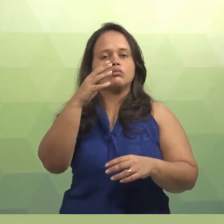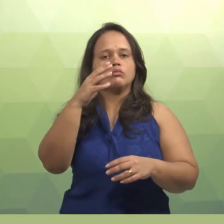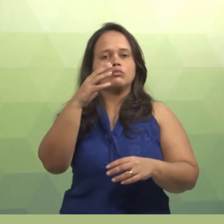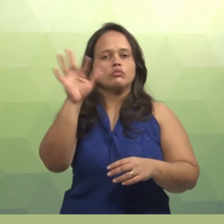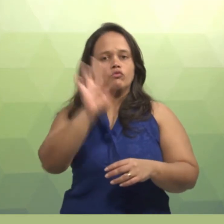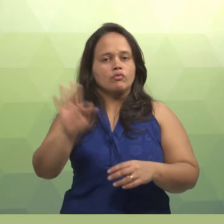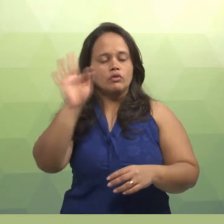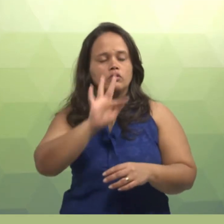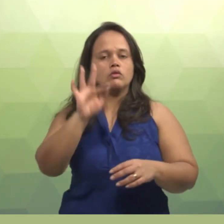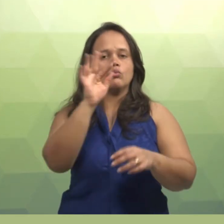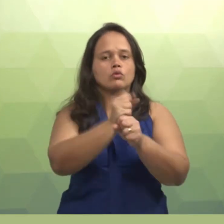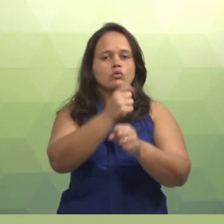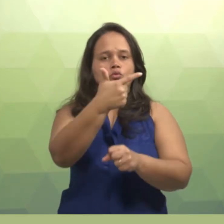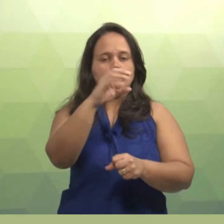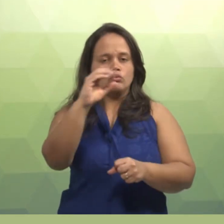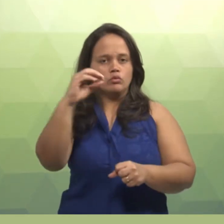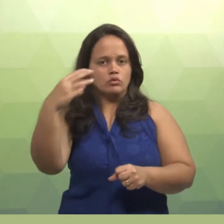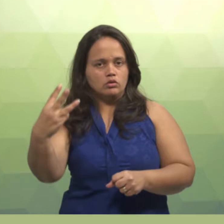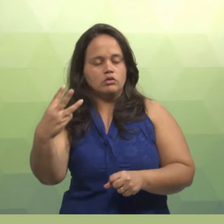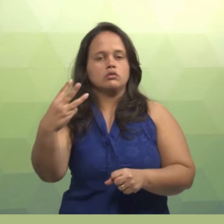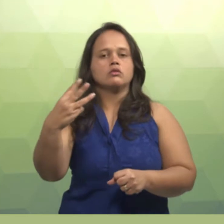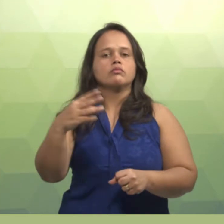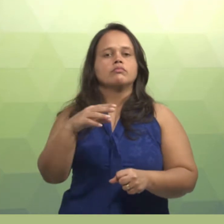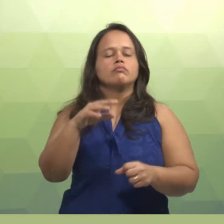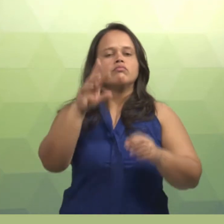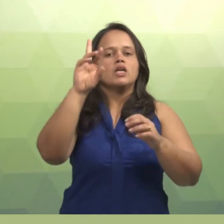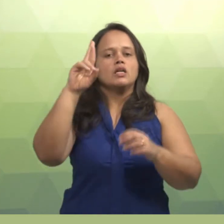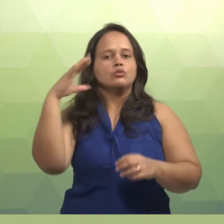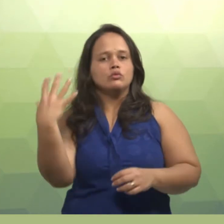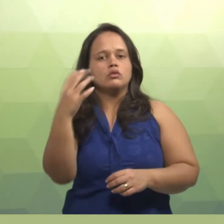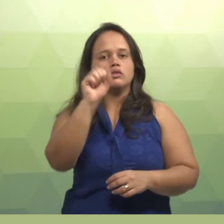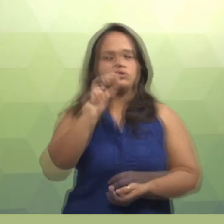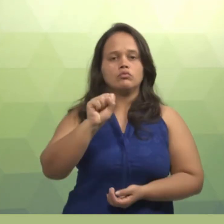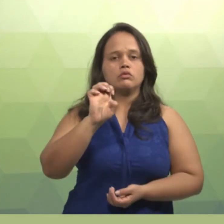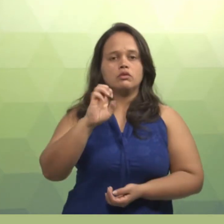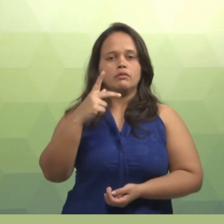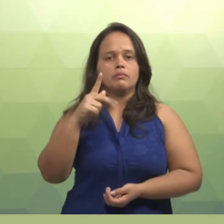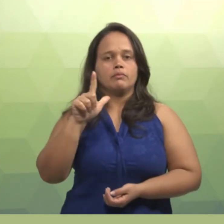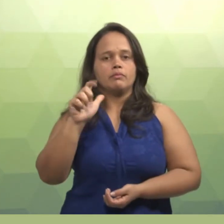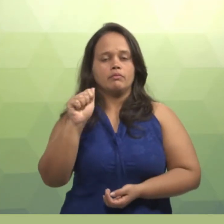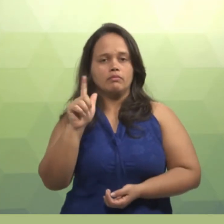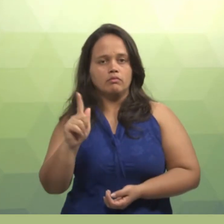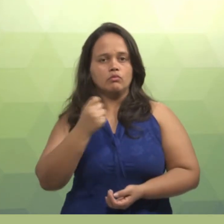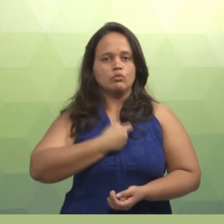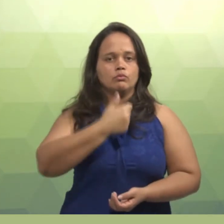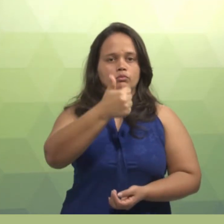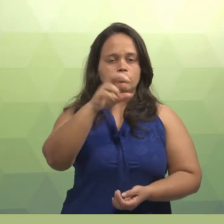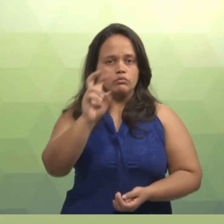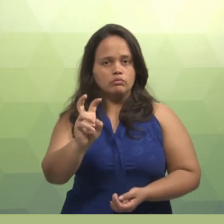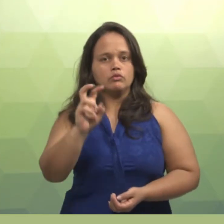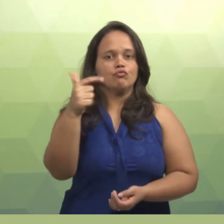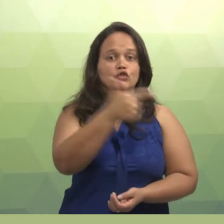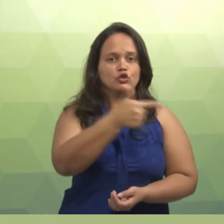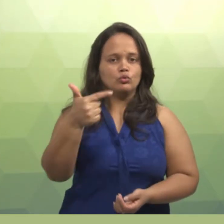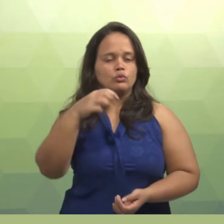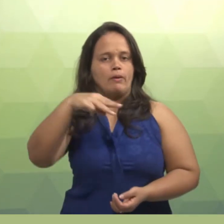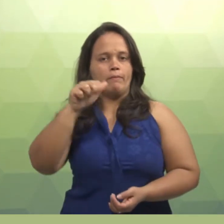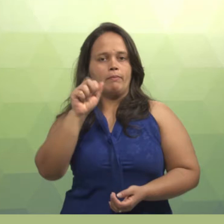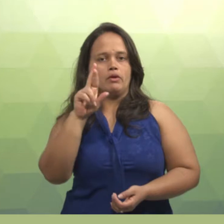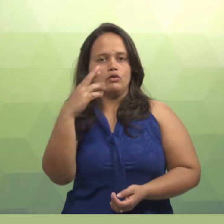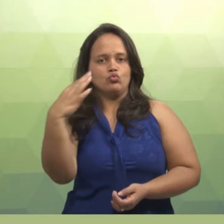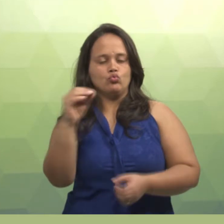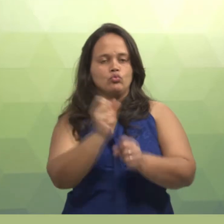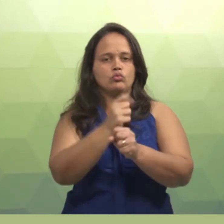e Resolução CEPLAG número 23, de 22 de 4 de 2004. A avaliação de desempenho individual pode